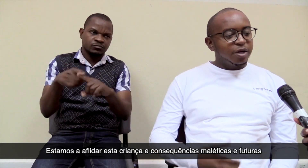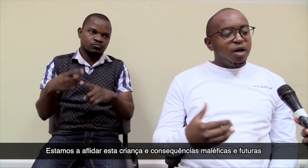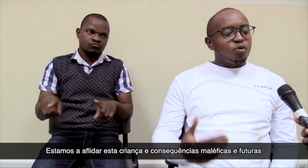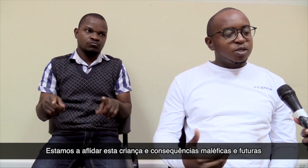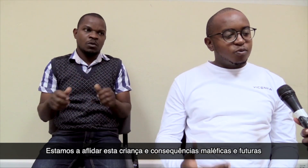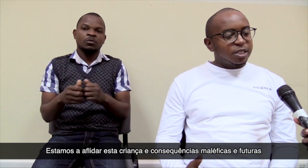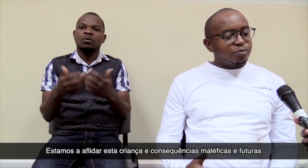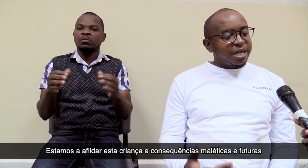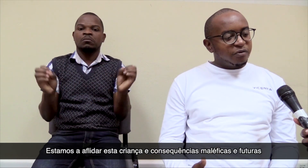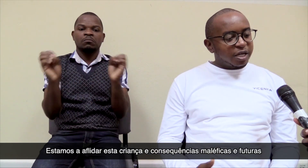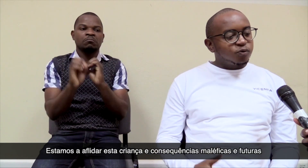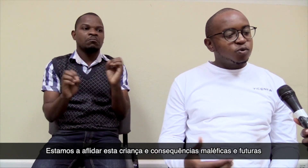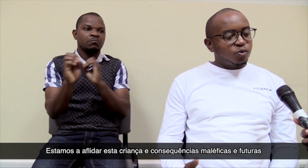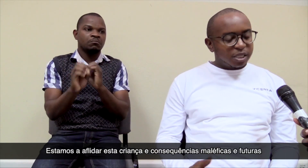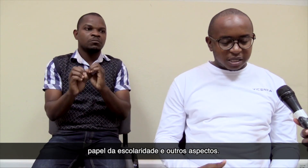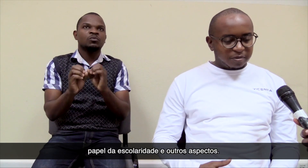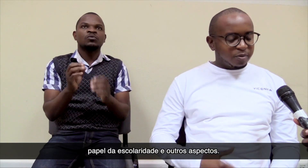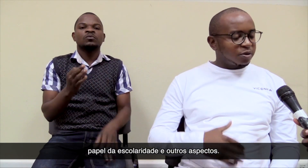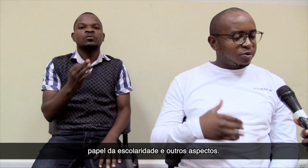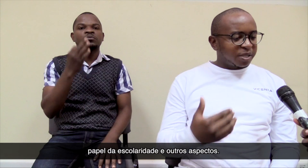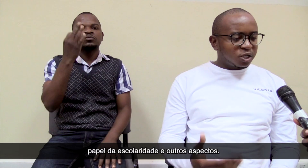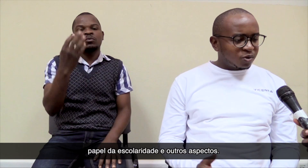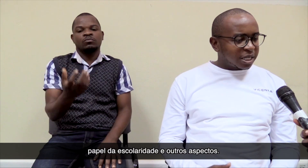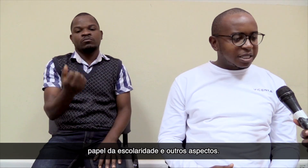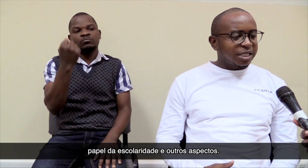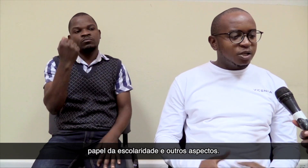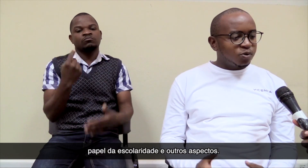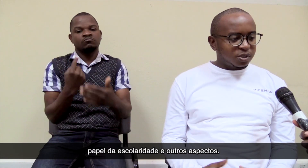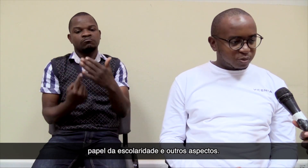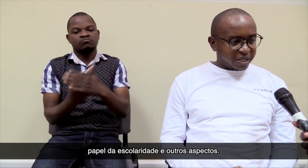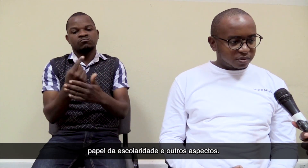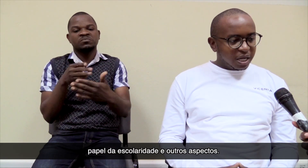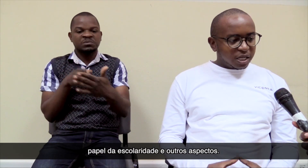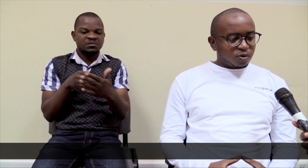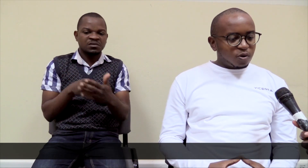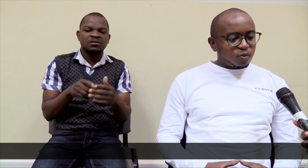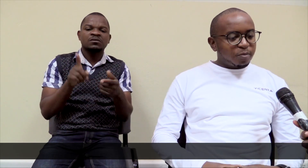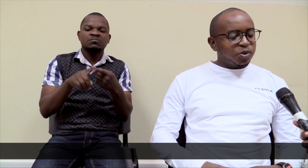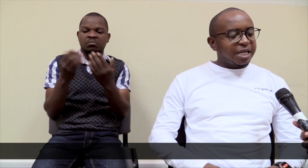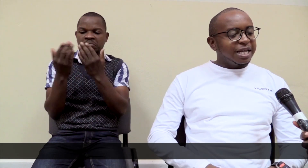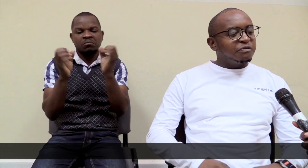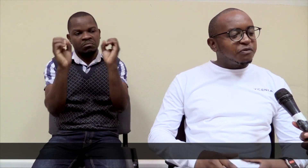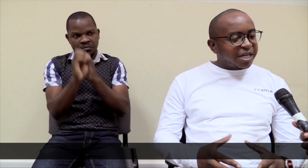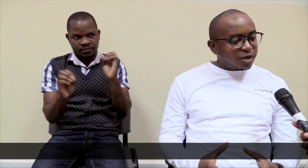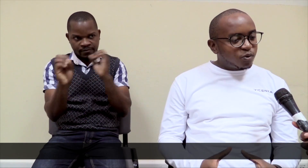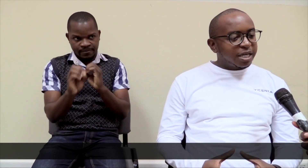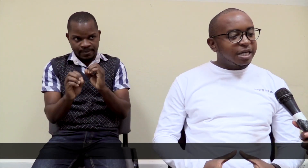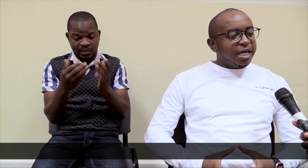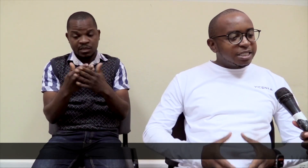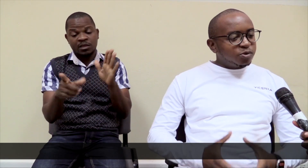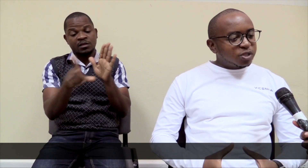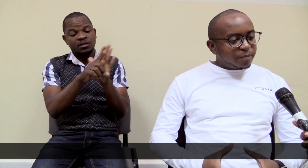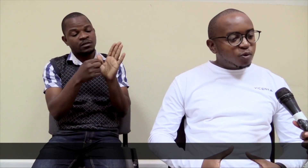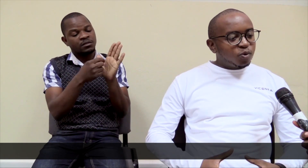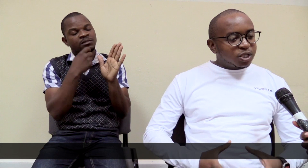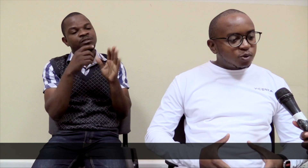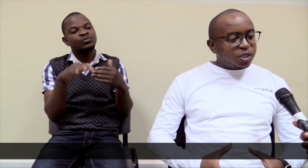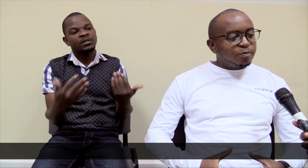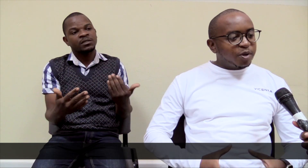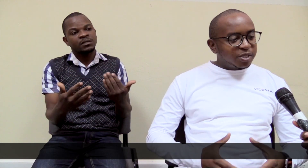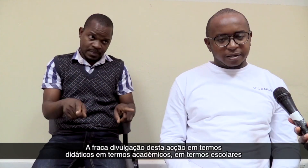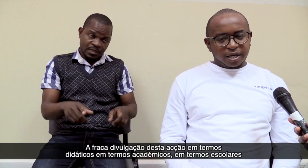matrimônio. Como denunciar casos de casamentos prematuros, protegendo o denunciante e, em alguns